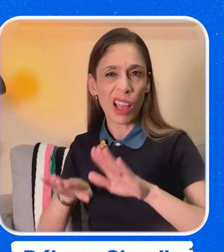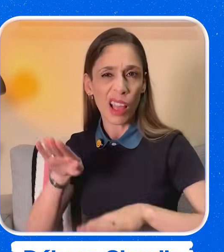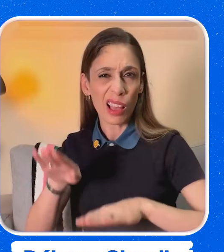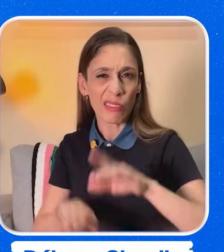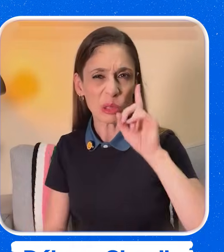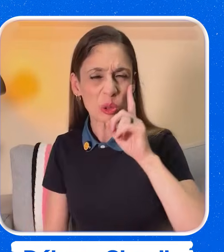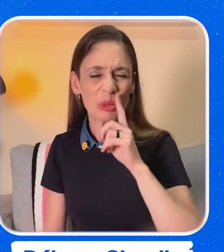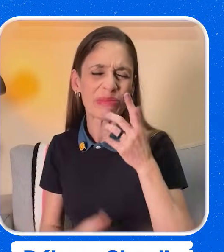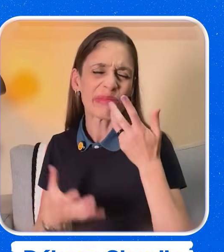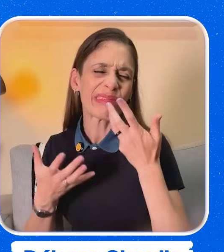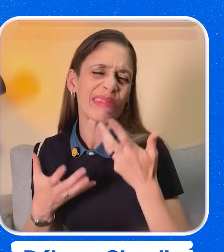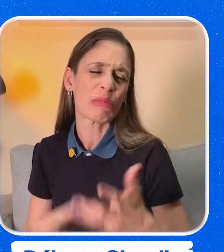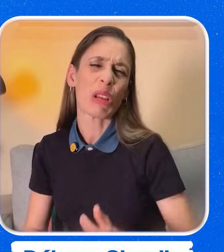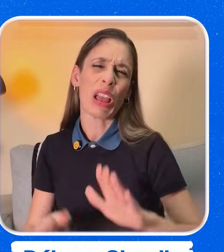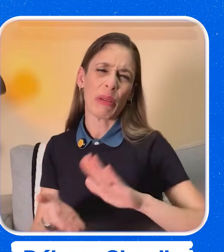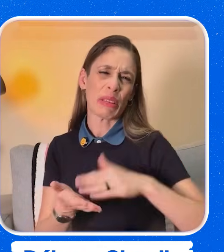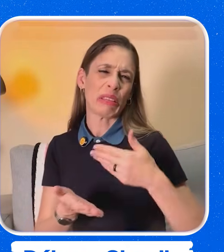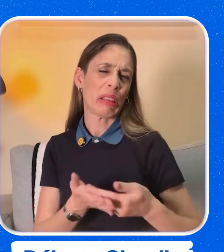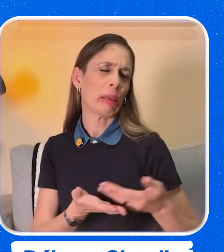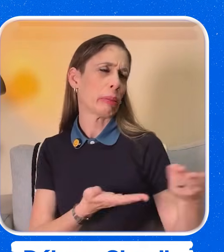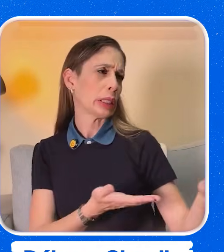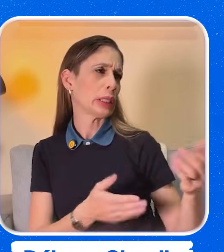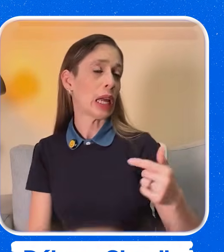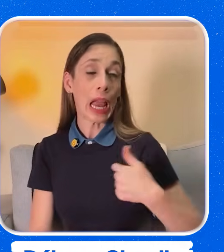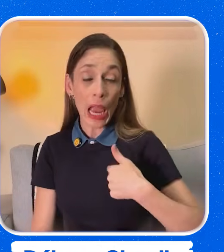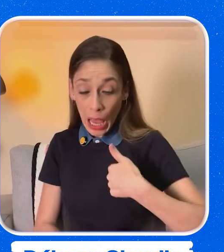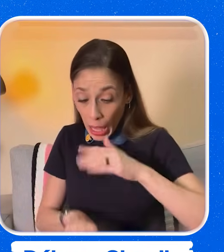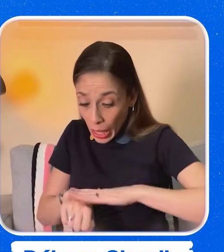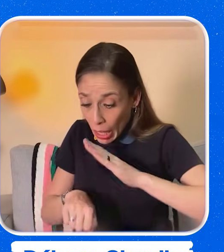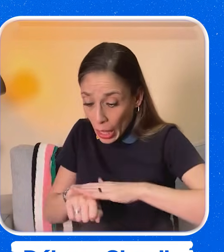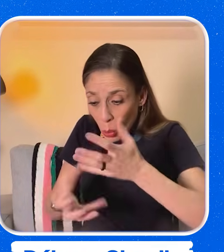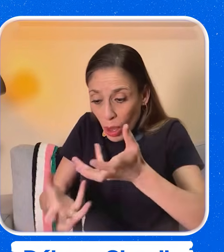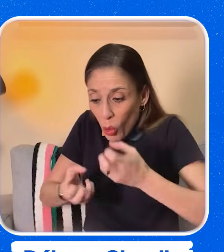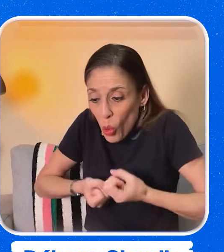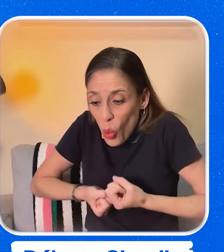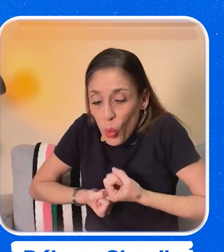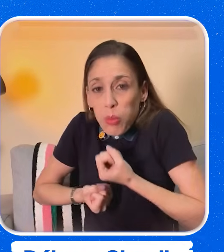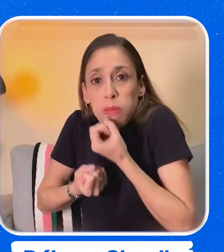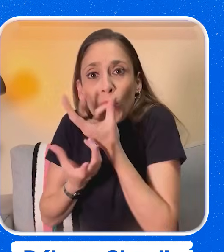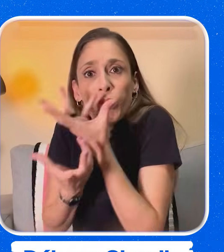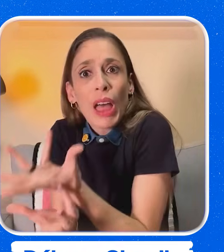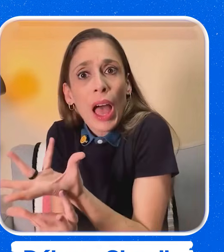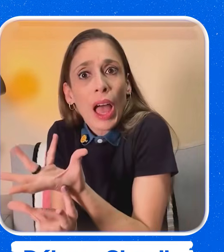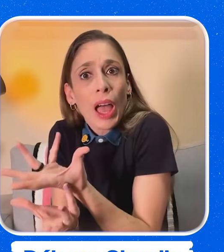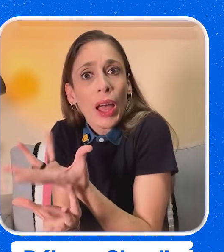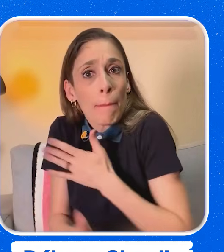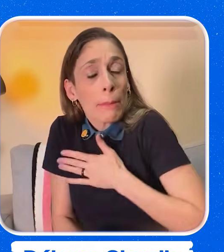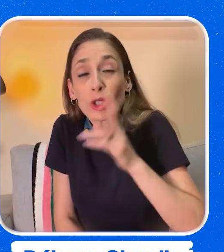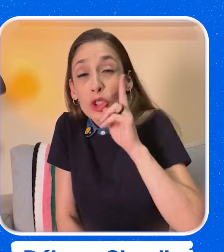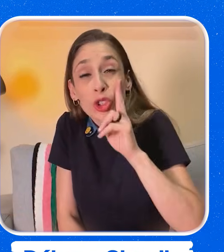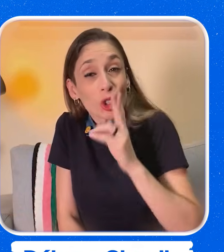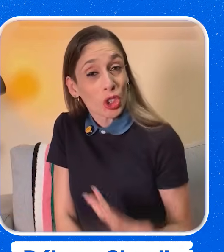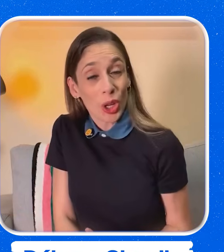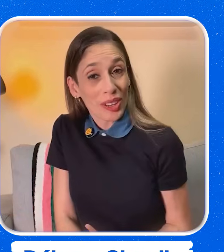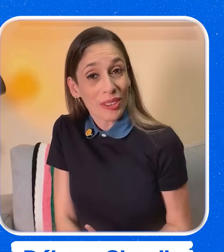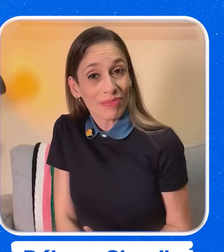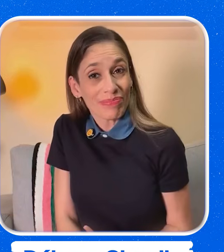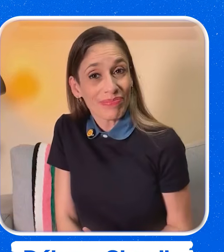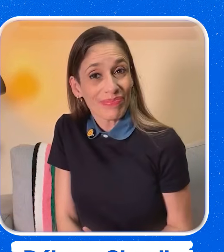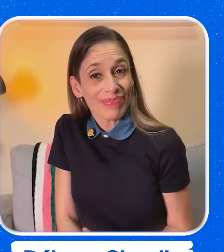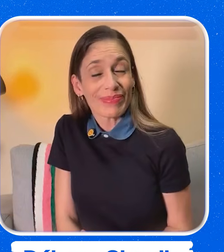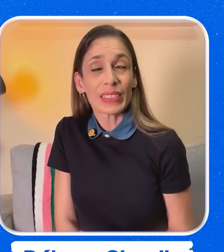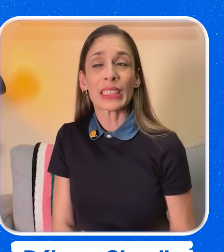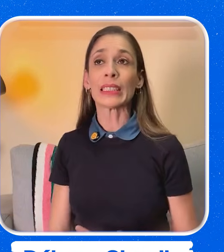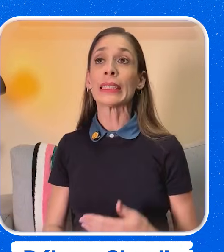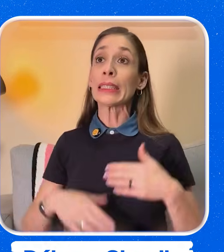pessoa intermediasse essa comunicação, ela mesma queria contar. Né? Então, foi a partir disso, né, de me